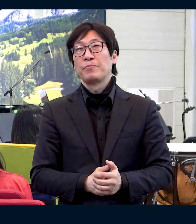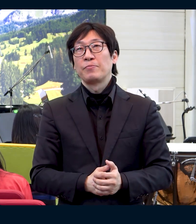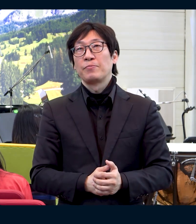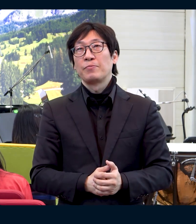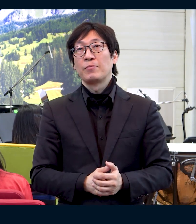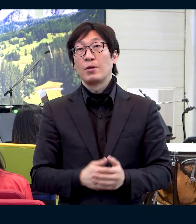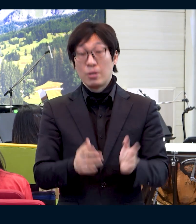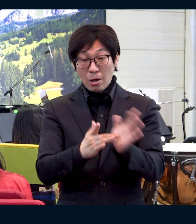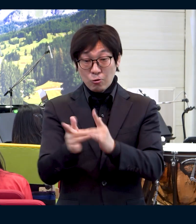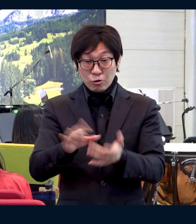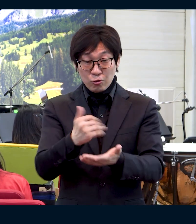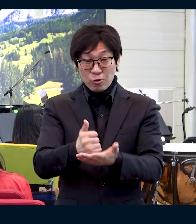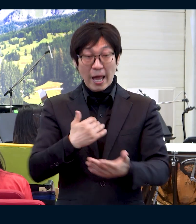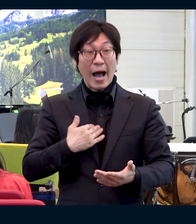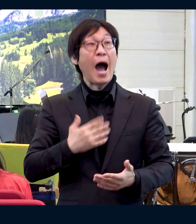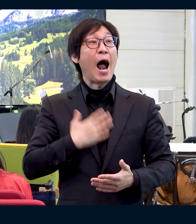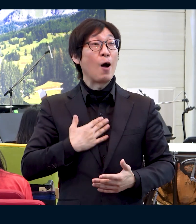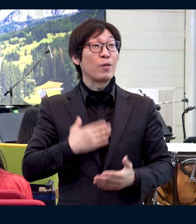예수 그리스도를 할 때,